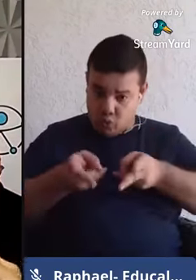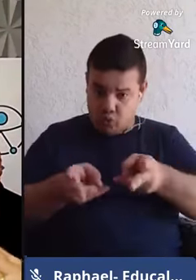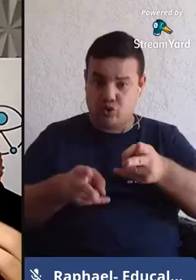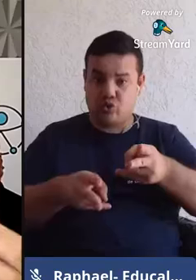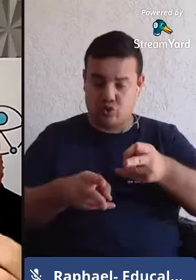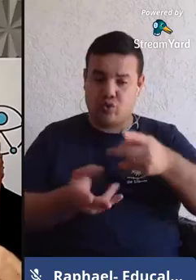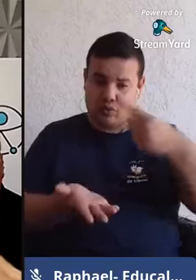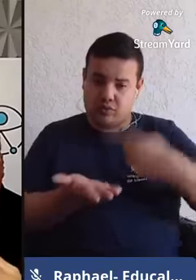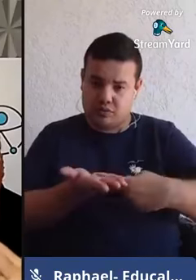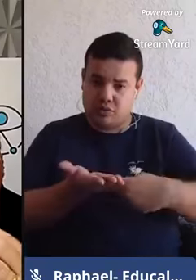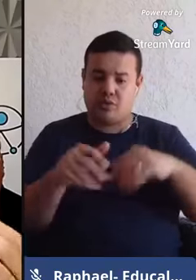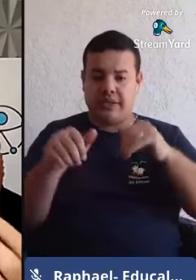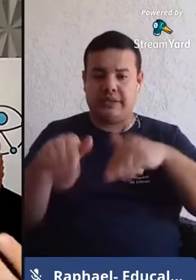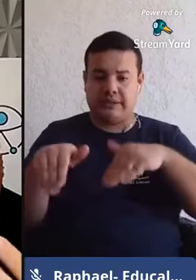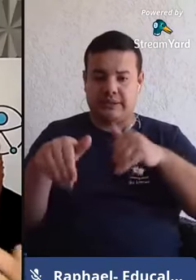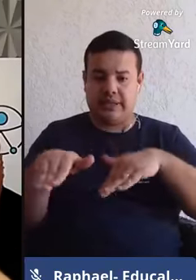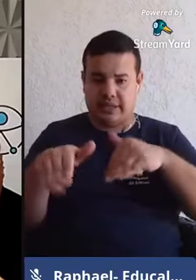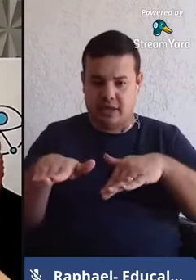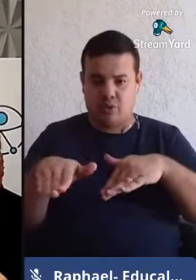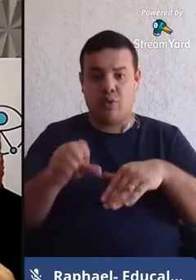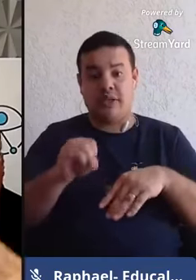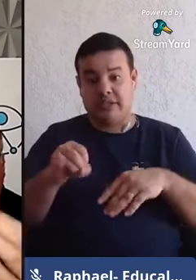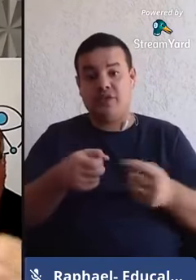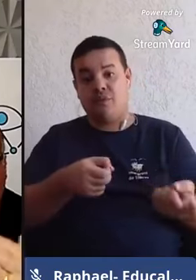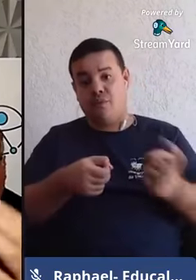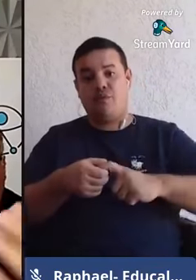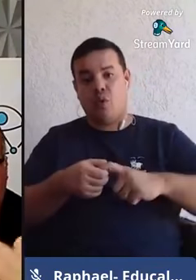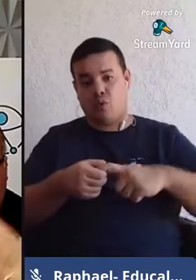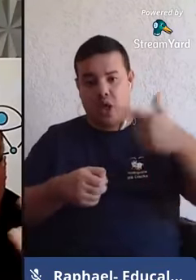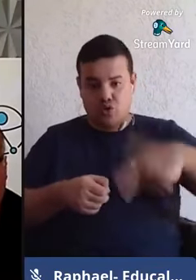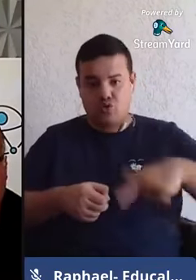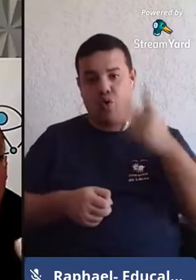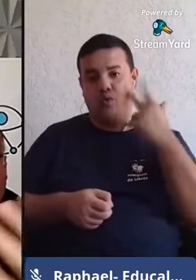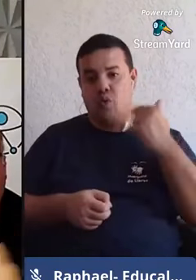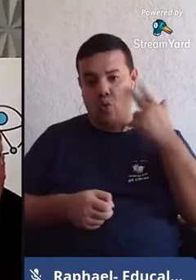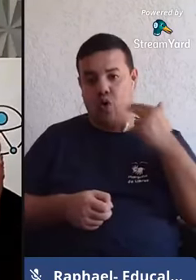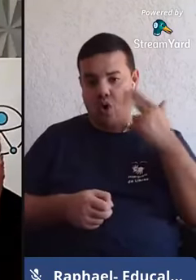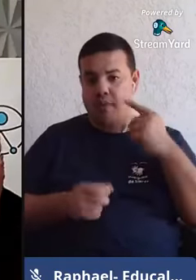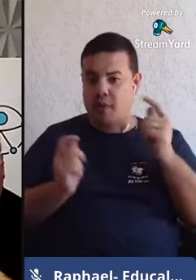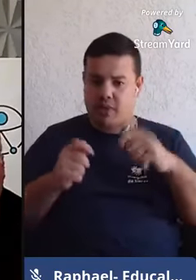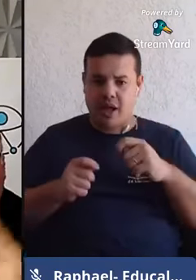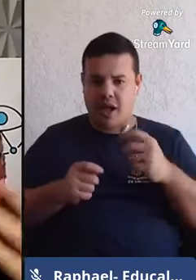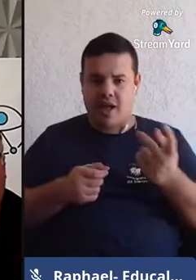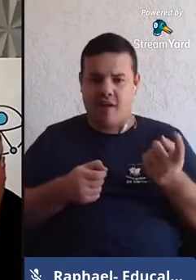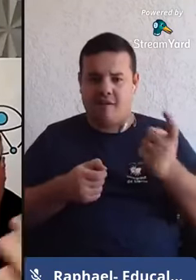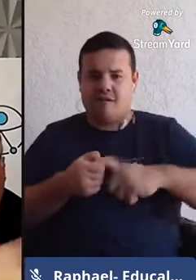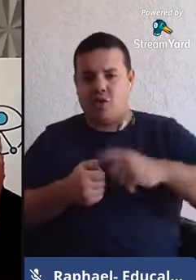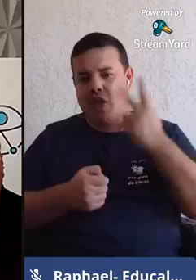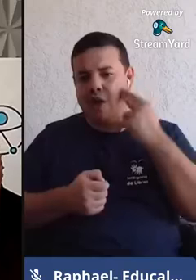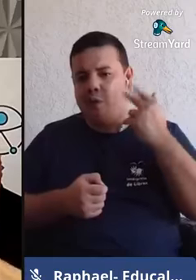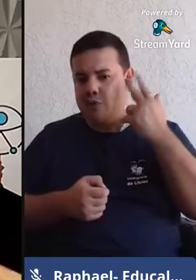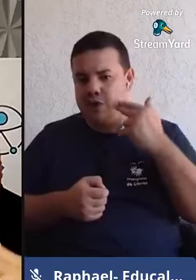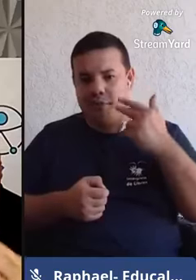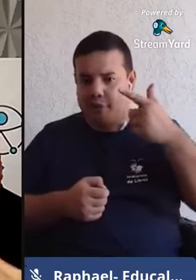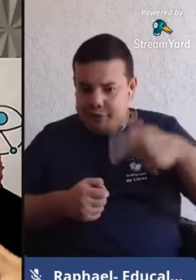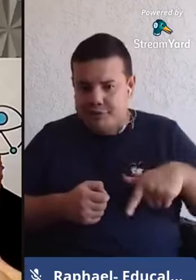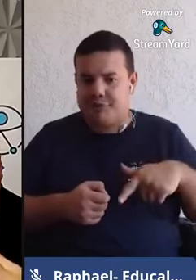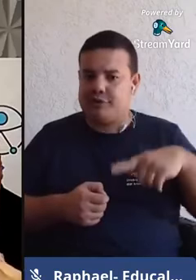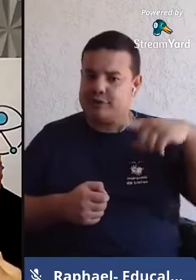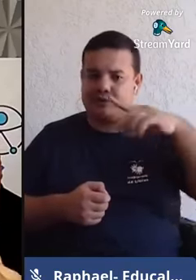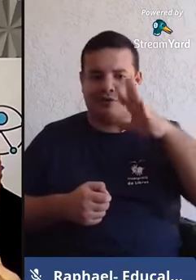Então, eu acredito que se tudo voltar ao normal, dentro do possível, normal acho que não vai voltar tão cedo nunca mais, né? Mas